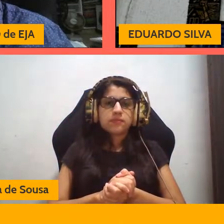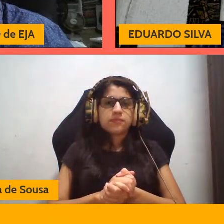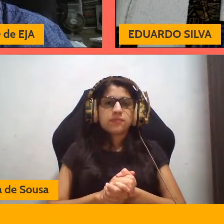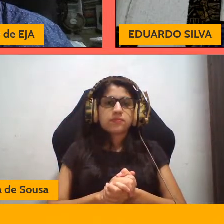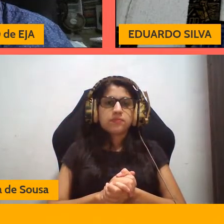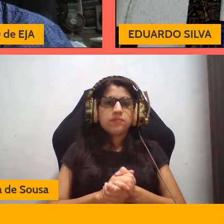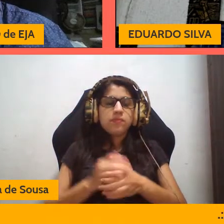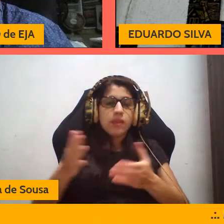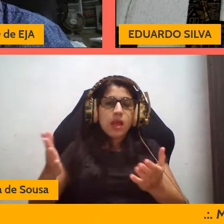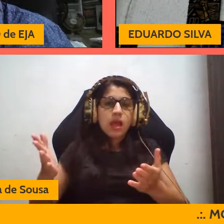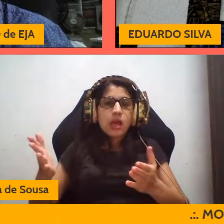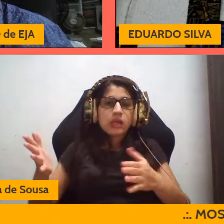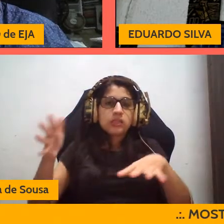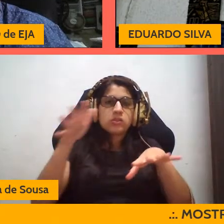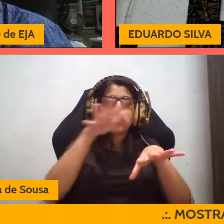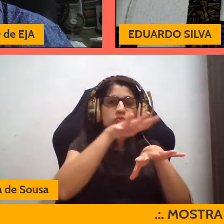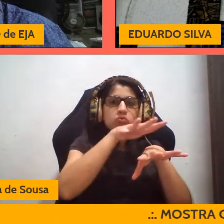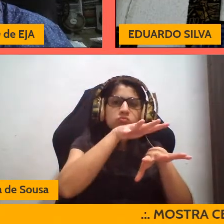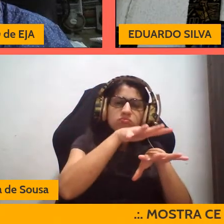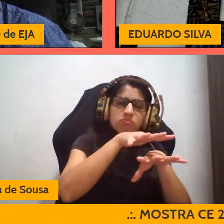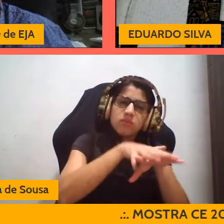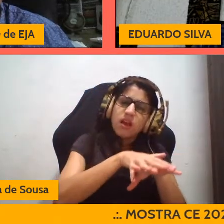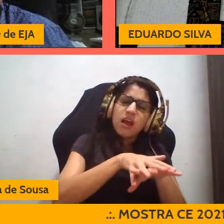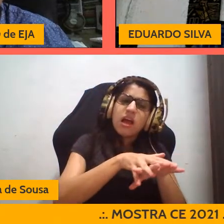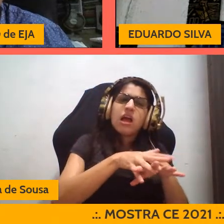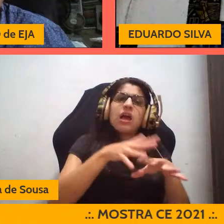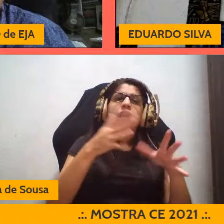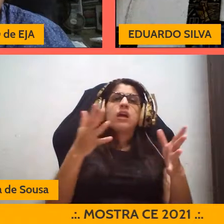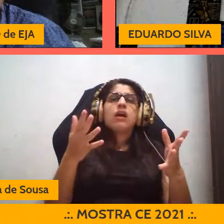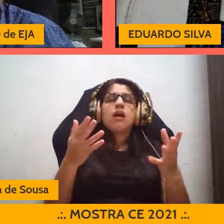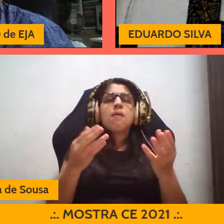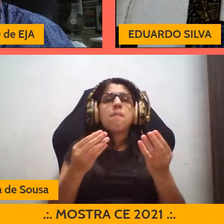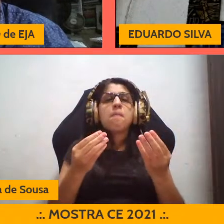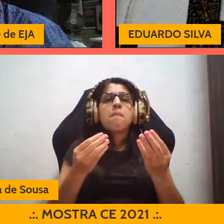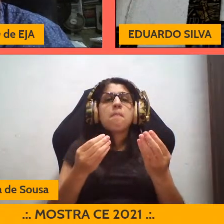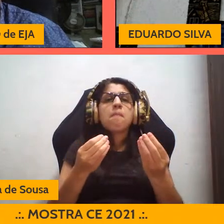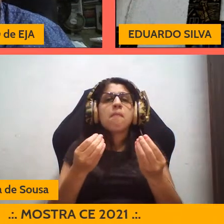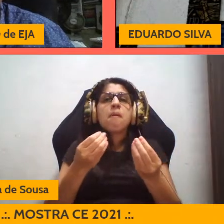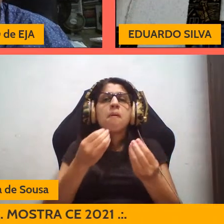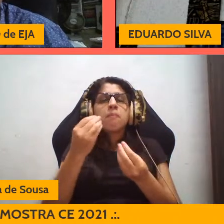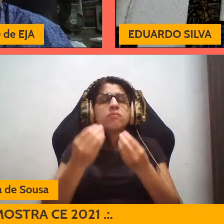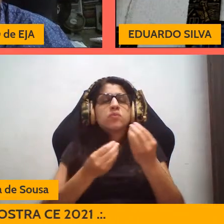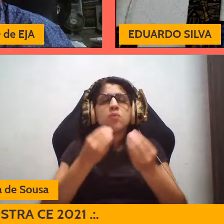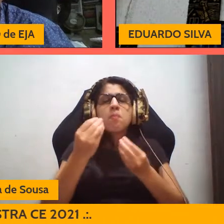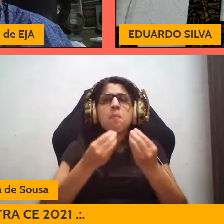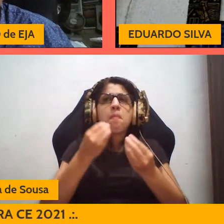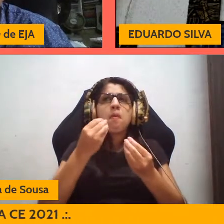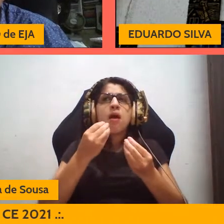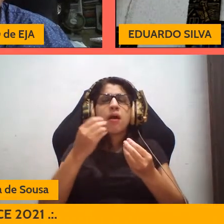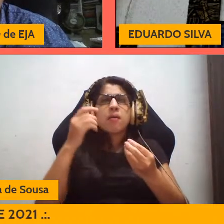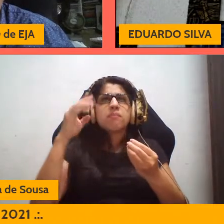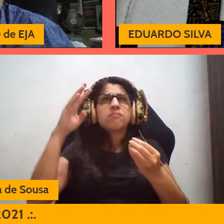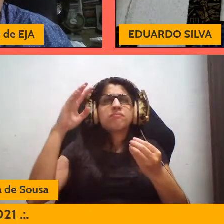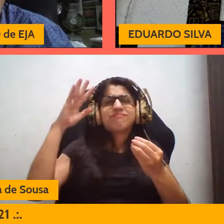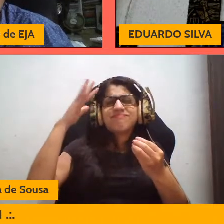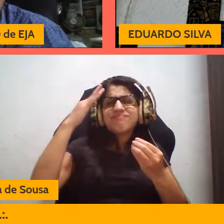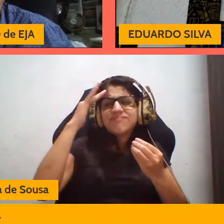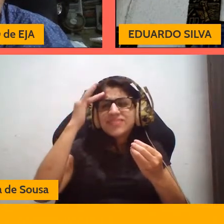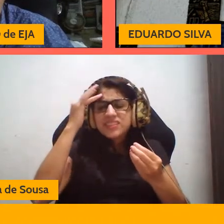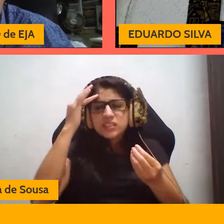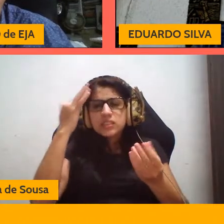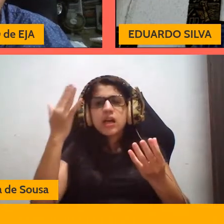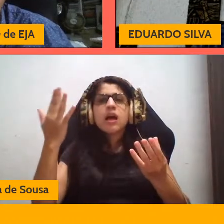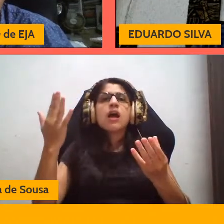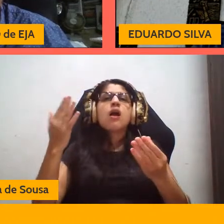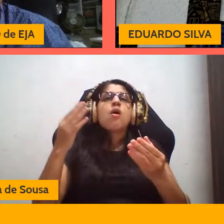inclusive, né, eu acho que isso passa por repensar, né, todo o processo de